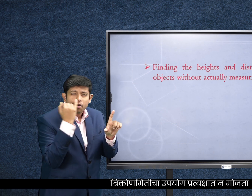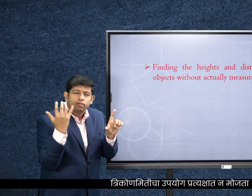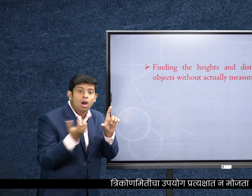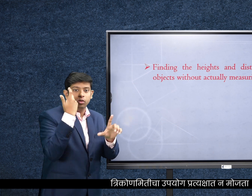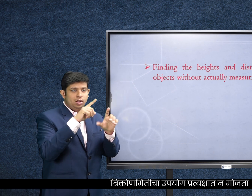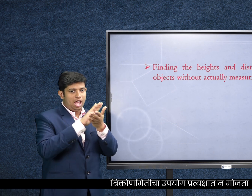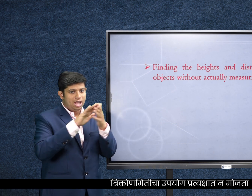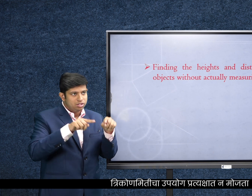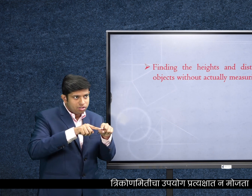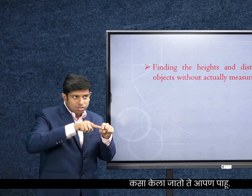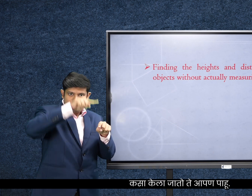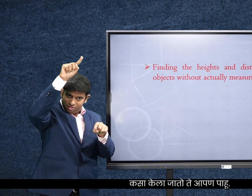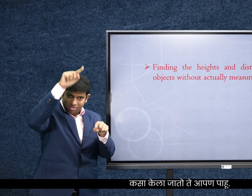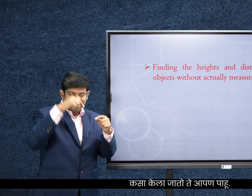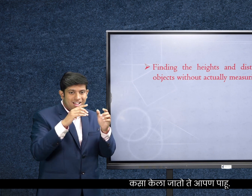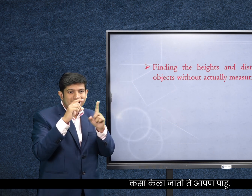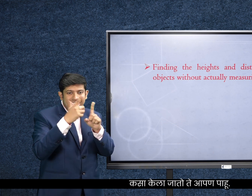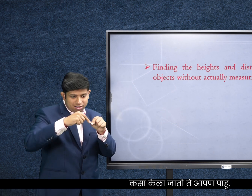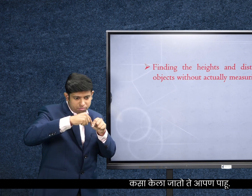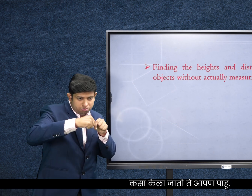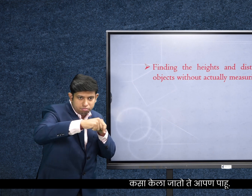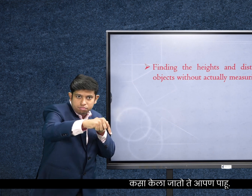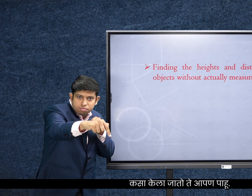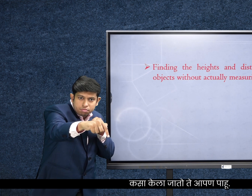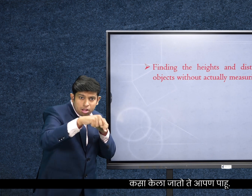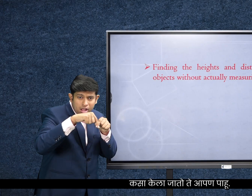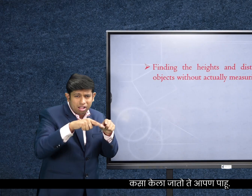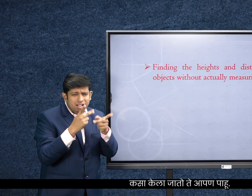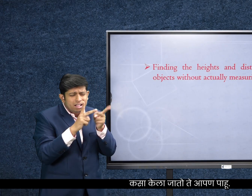मोजता कसा केला जातो ते आपण पाहू.